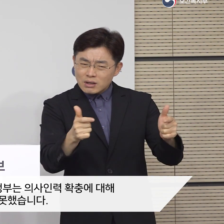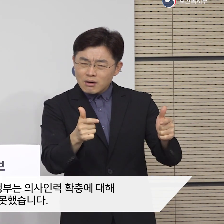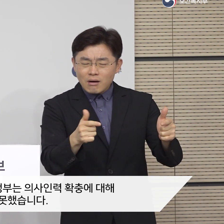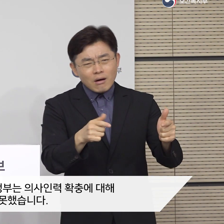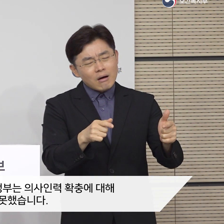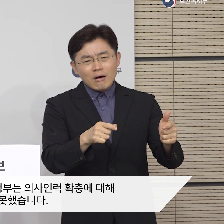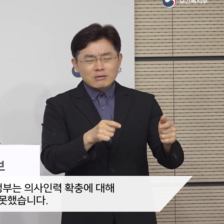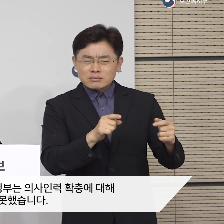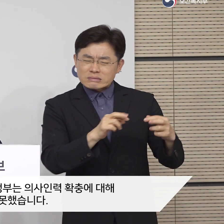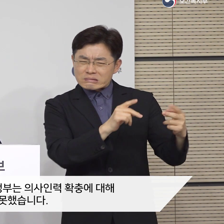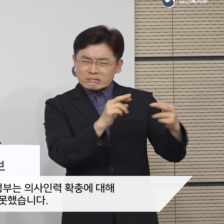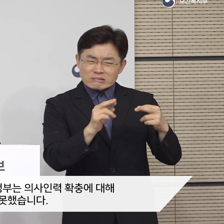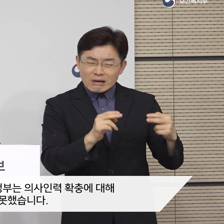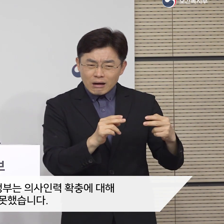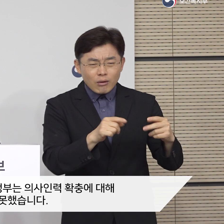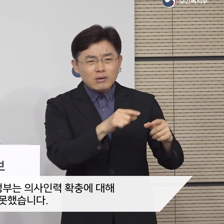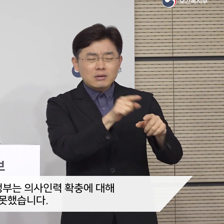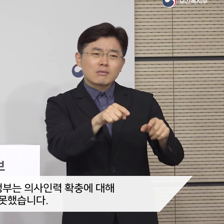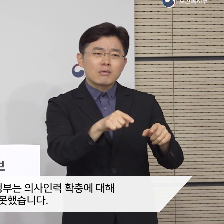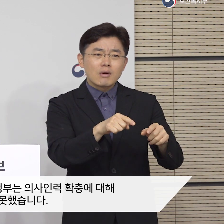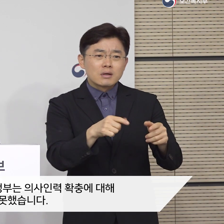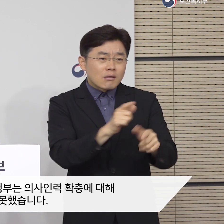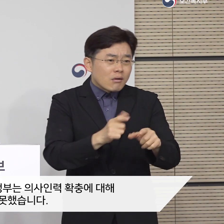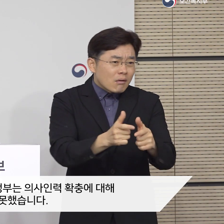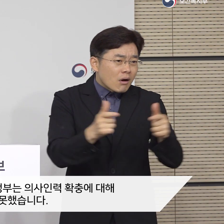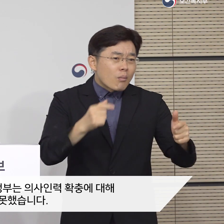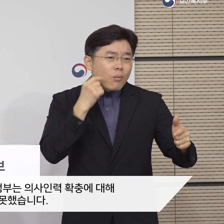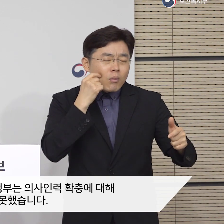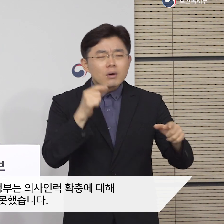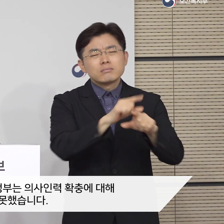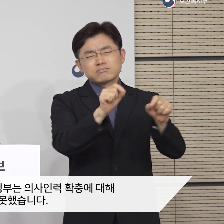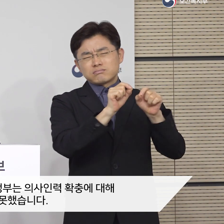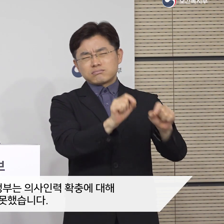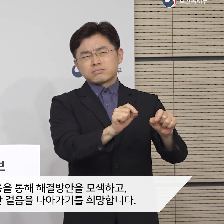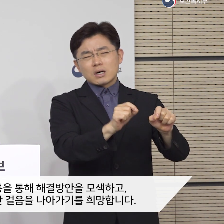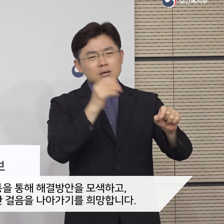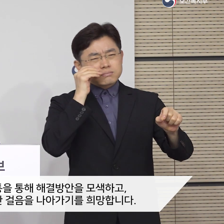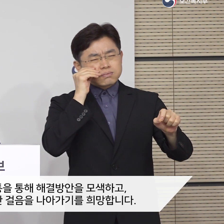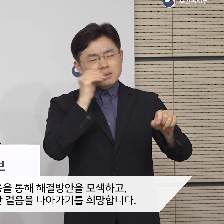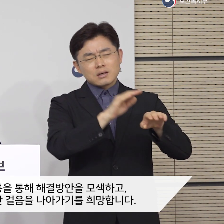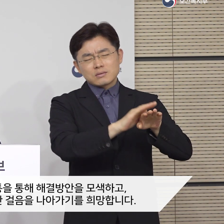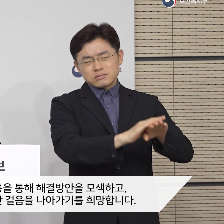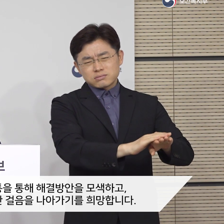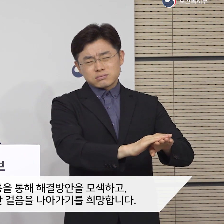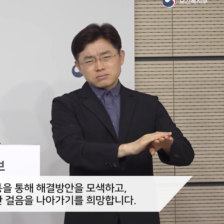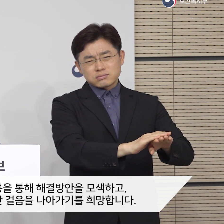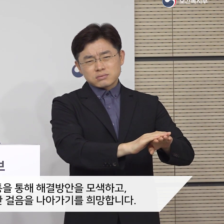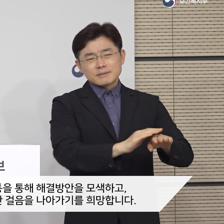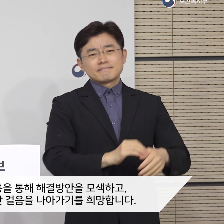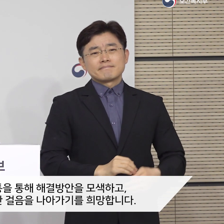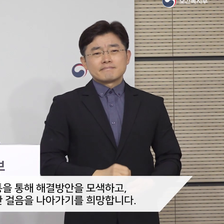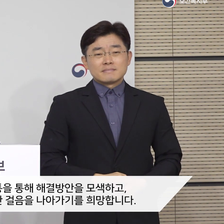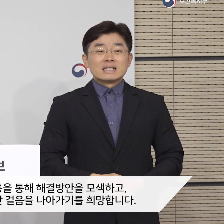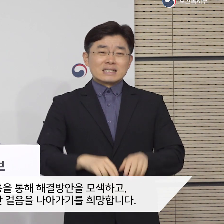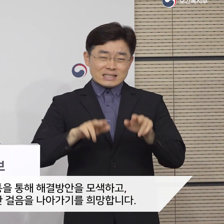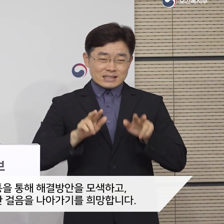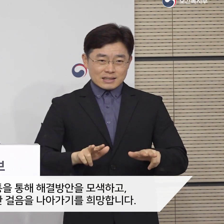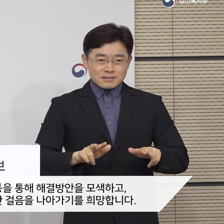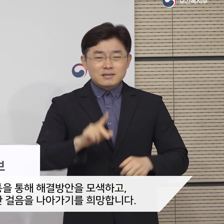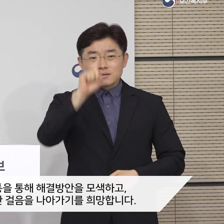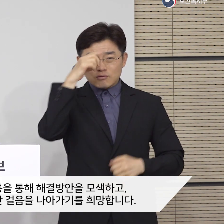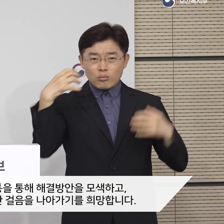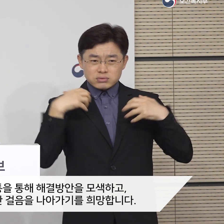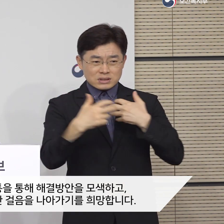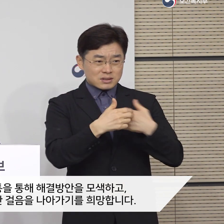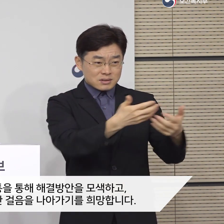기간 논의만 하고 한 발짝도 내딛지 못했습니다. 이제는 의료계와 정부가 함께